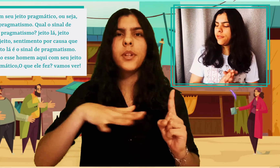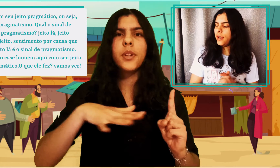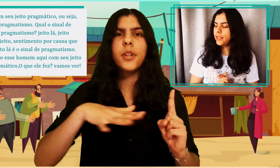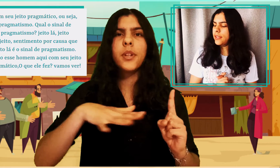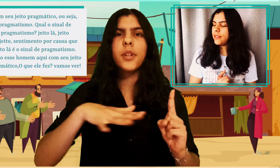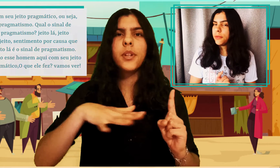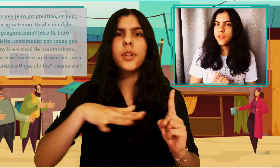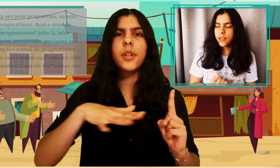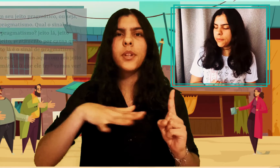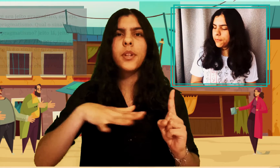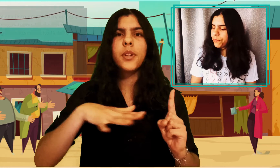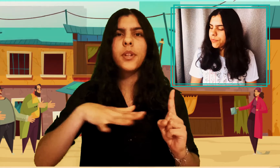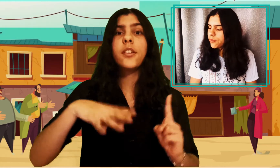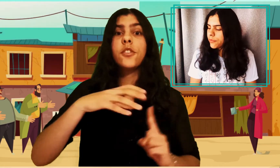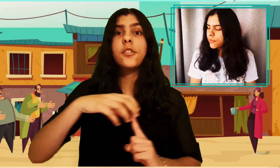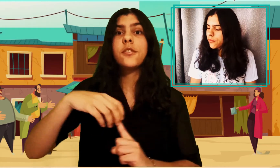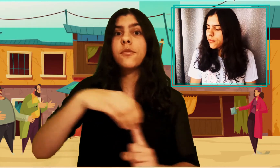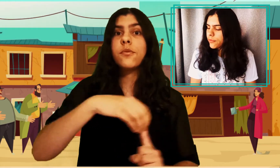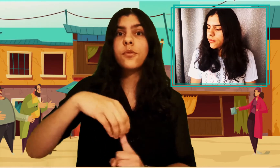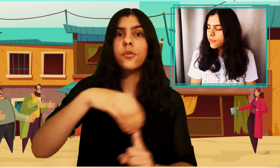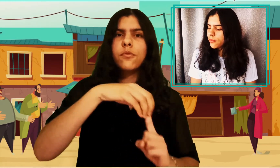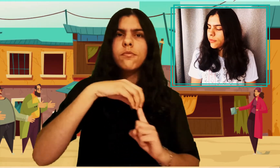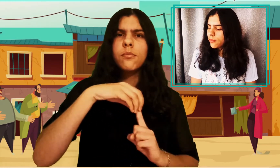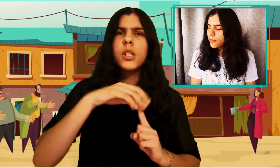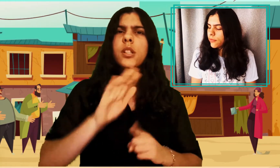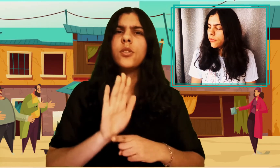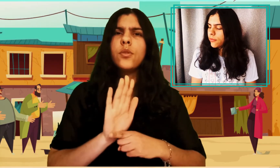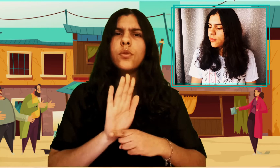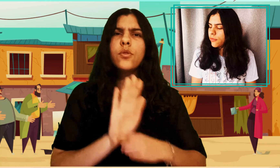que ele fez? Vamos ver.